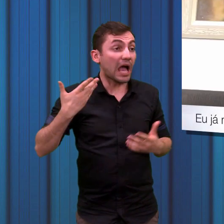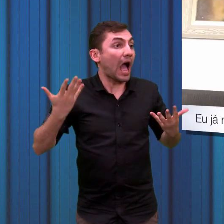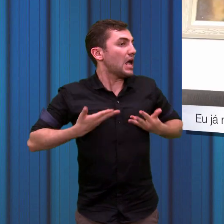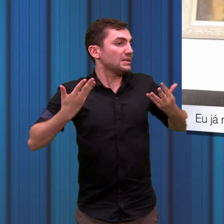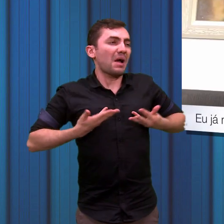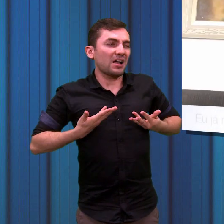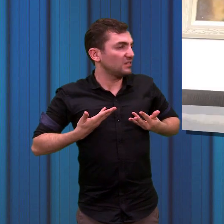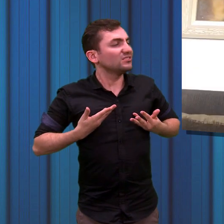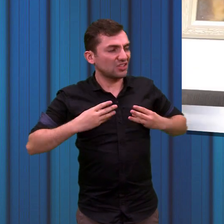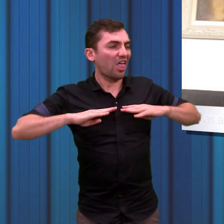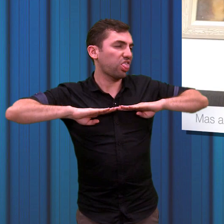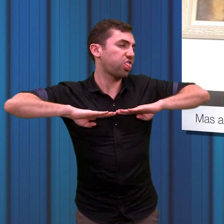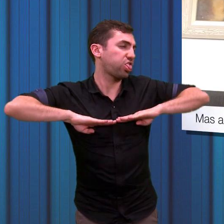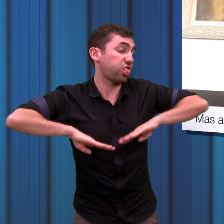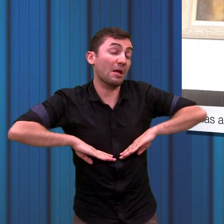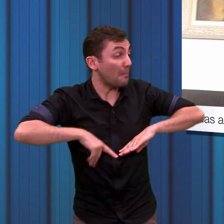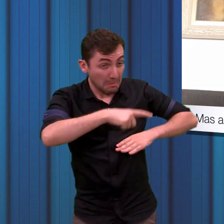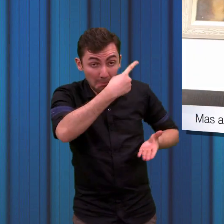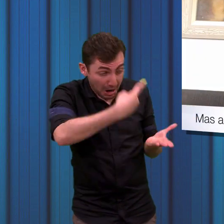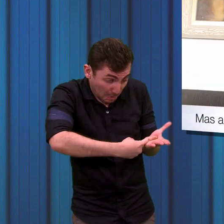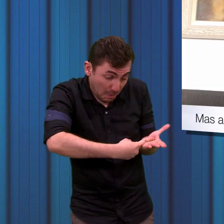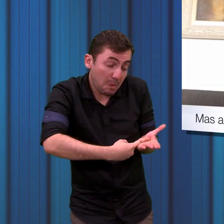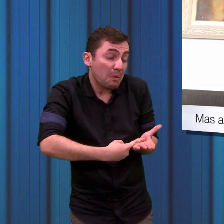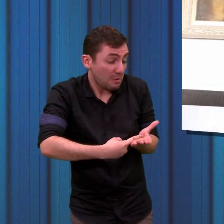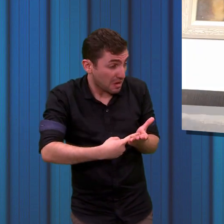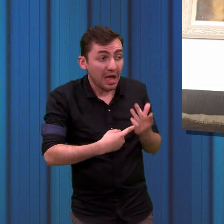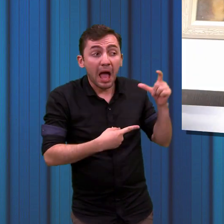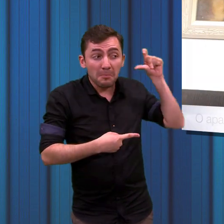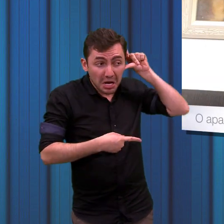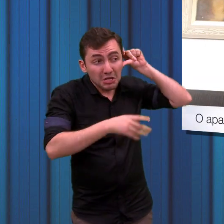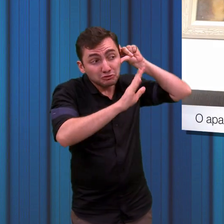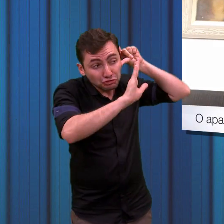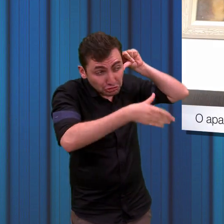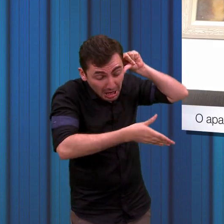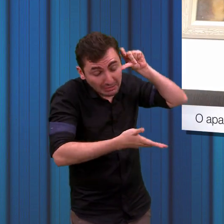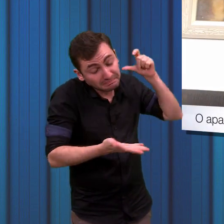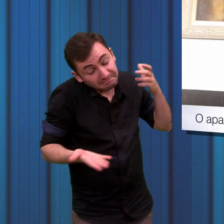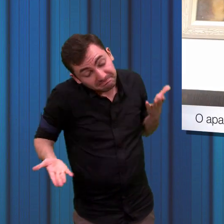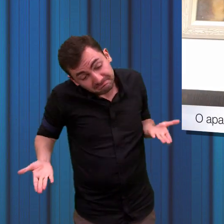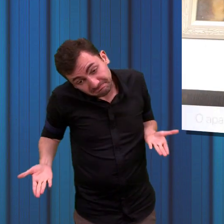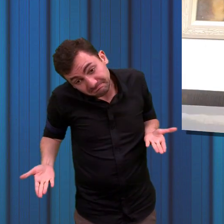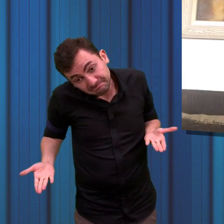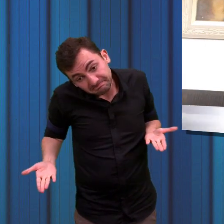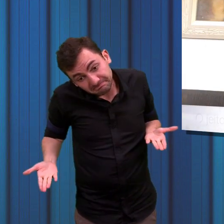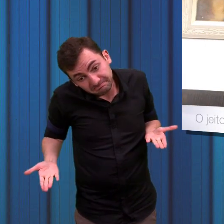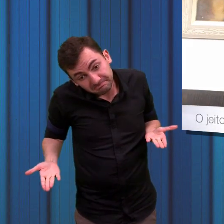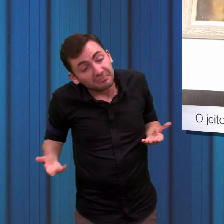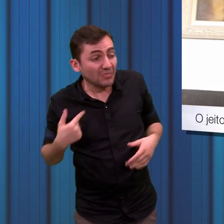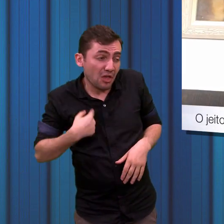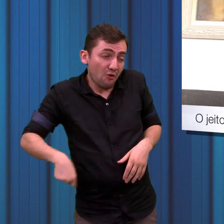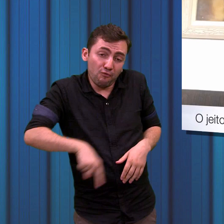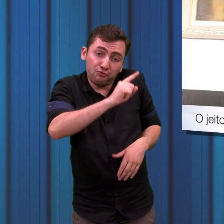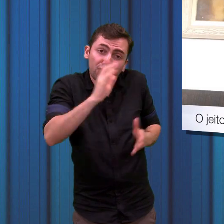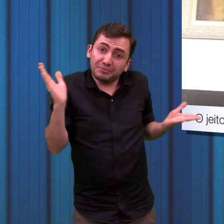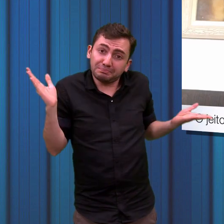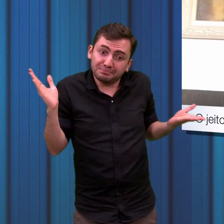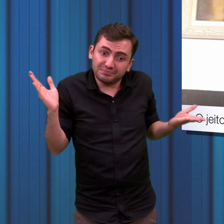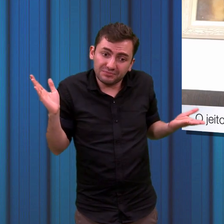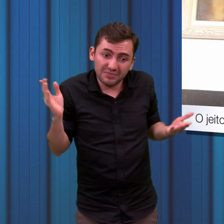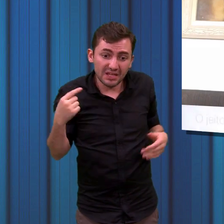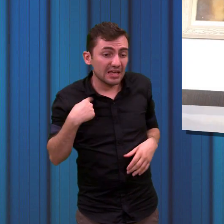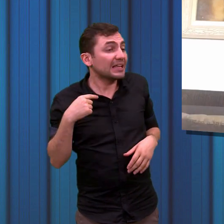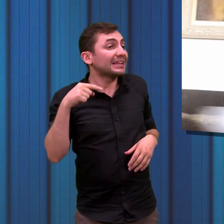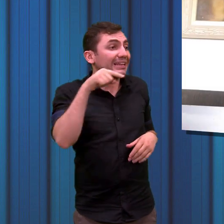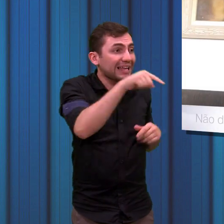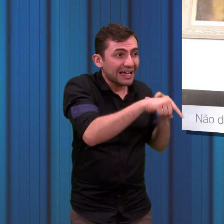Eu já não estava muito animada, mas mesmo assim a consulta já estava marcada, o aparelho já estava lá, o